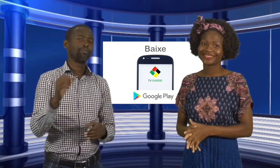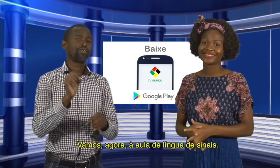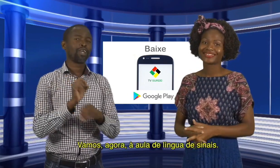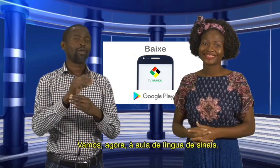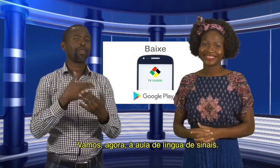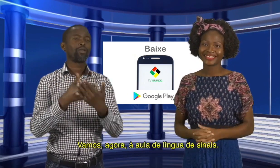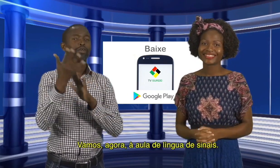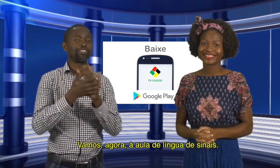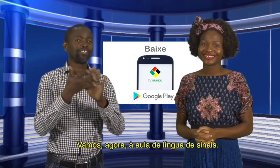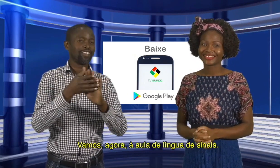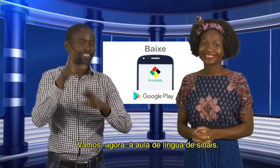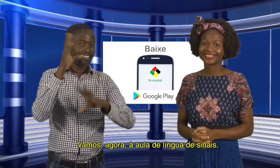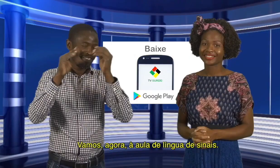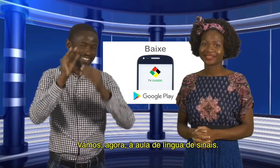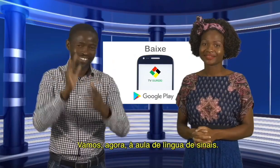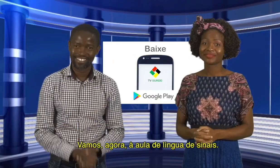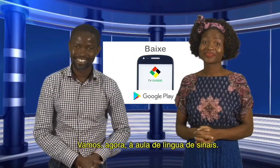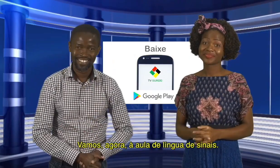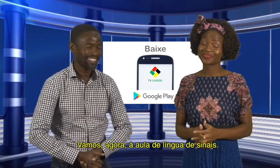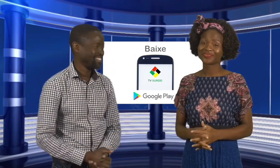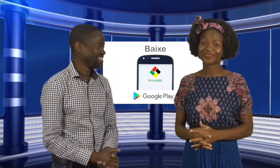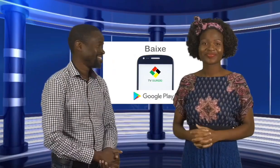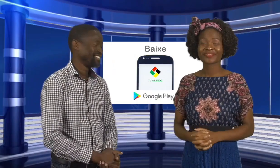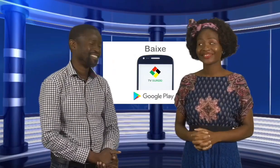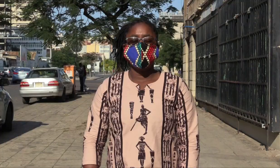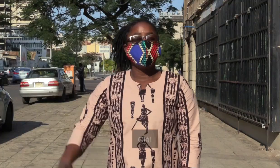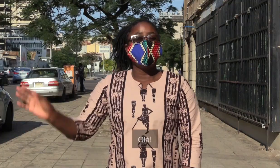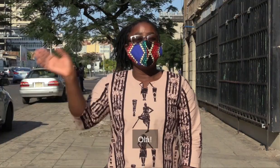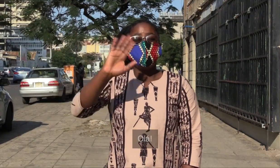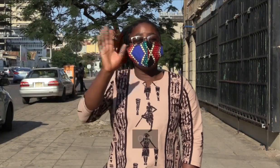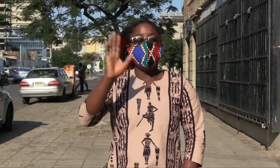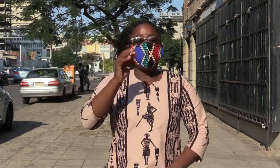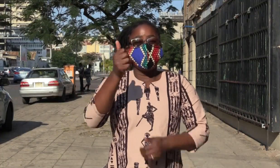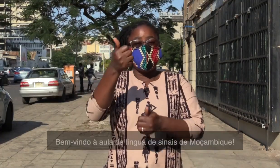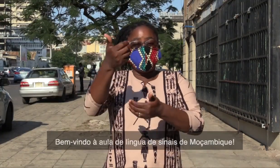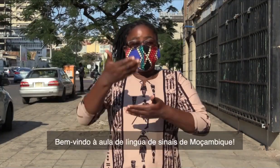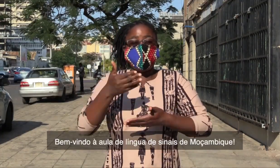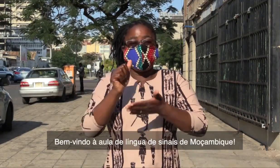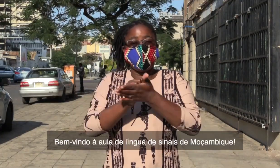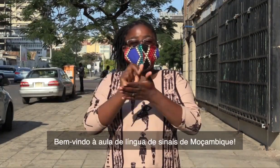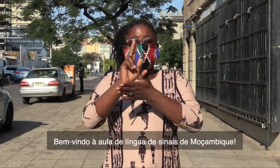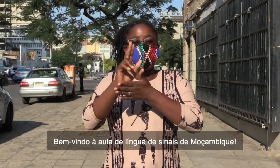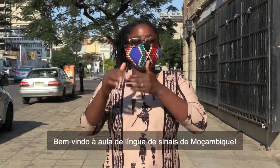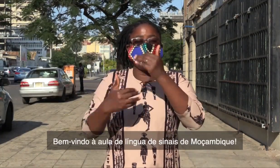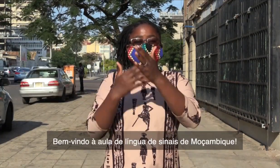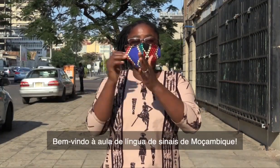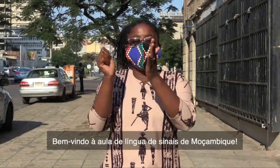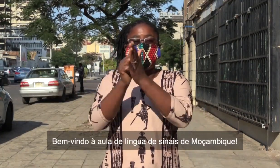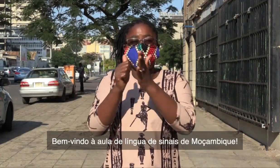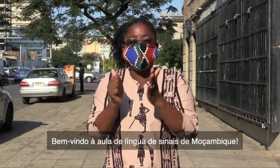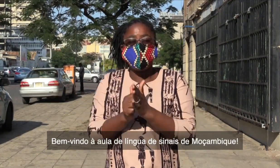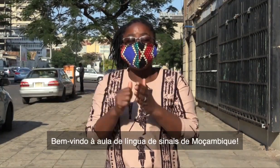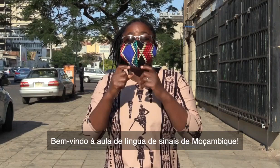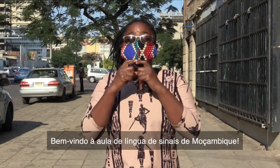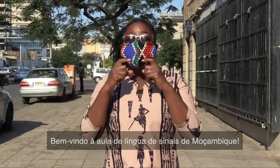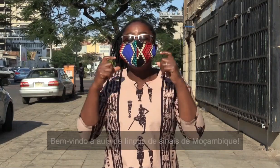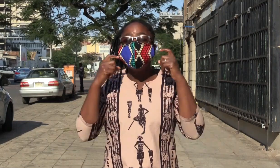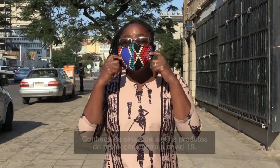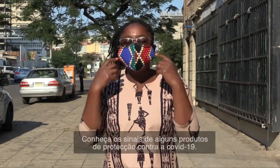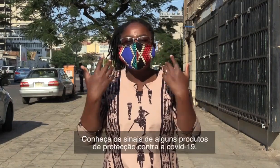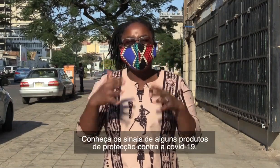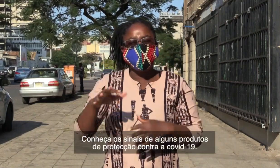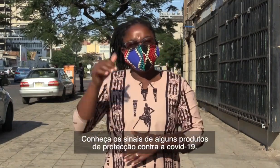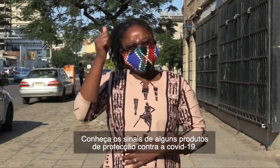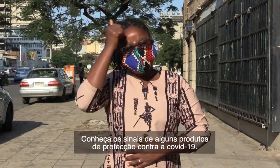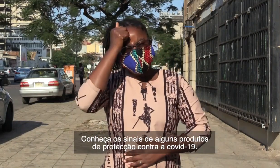Vamos agora à aula de língua de sinais Olá Bem-vindo à aula de língua de sinais de Moçambique